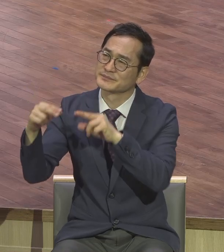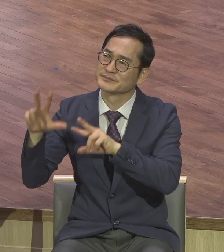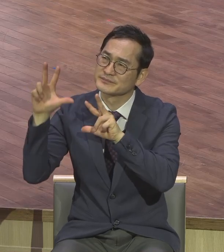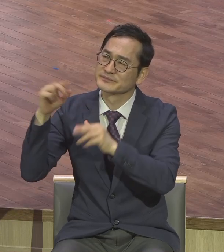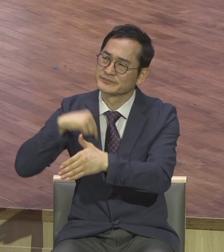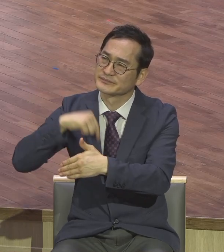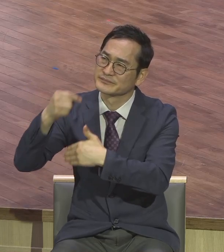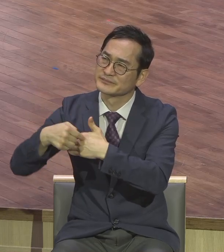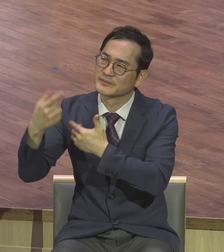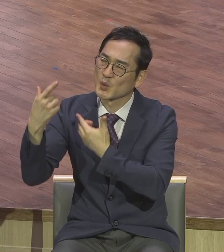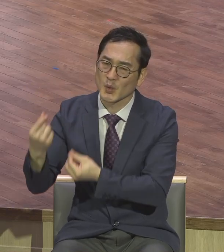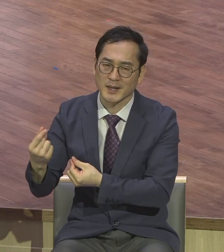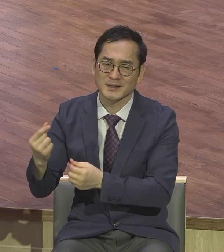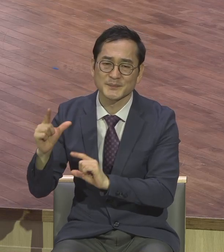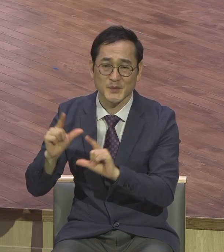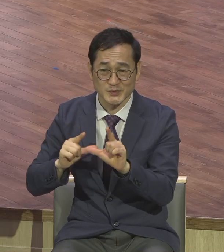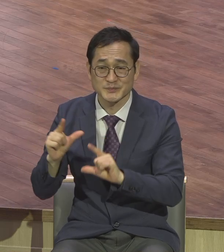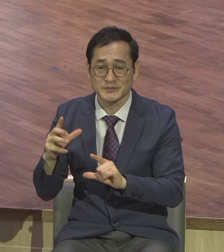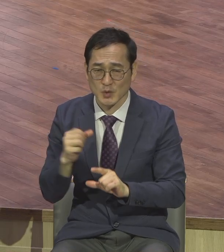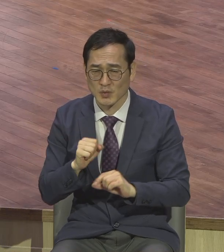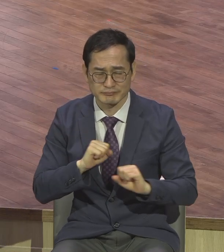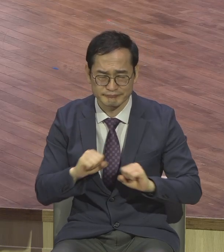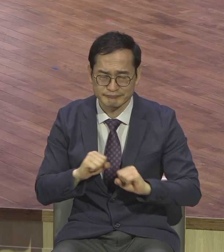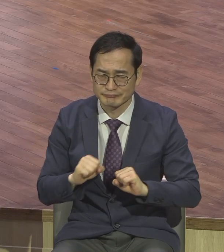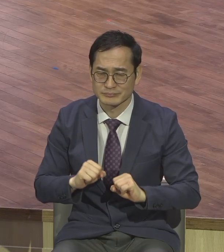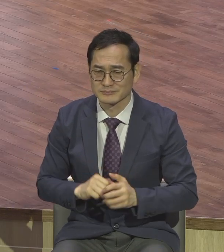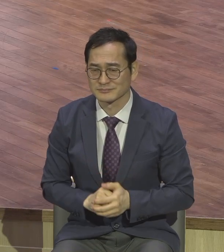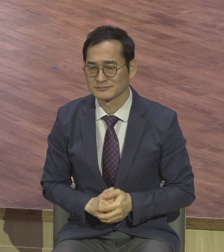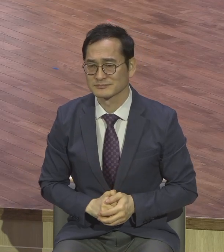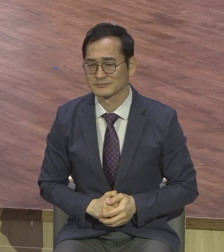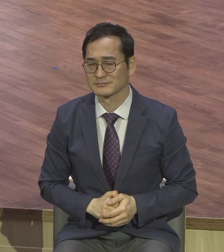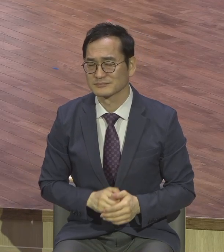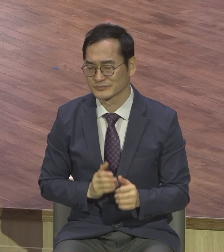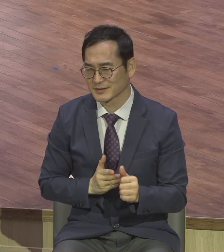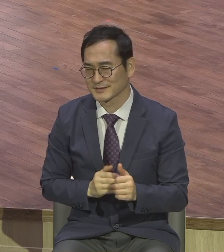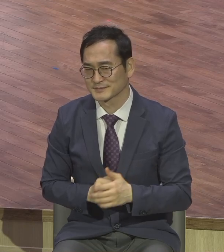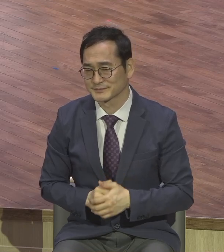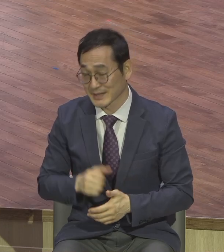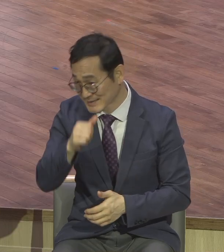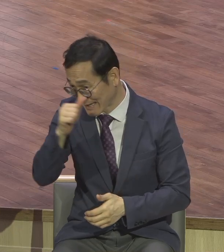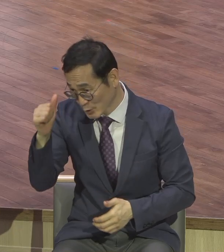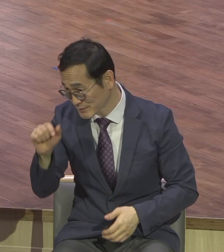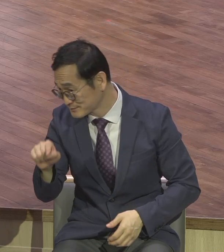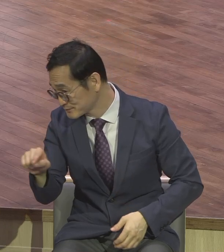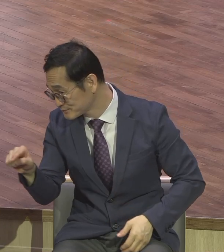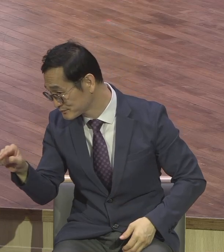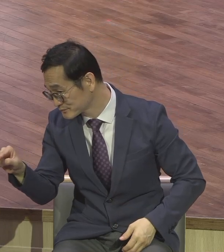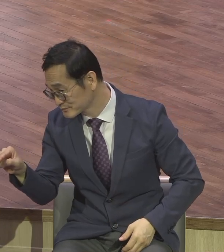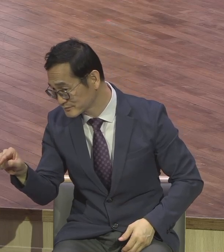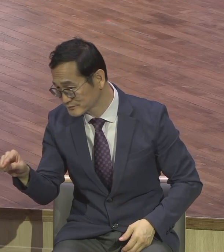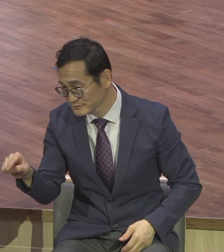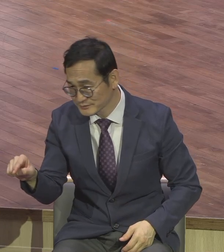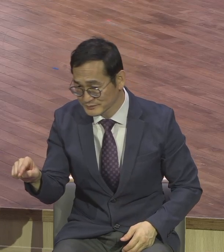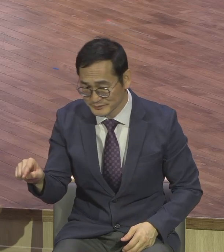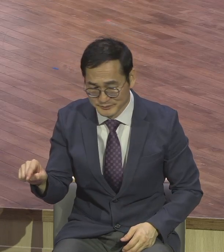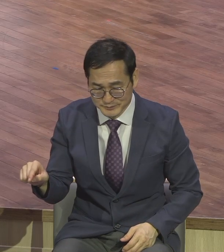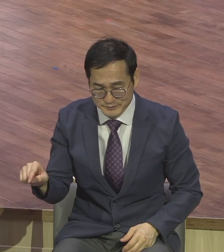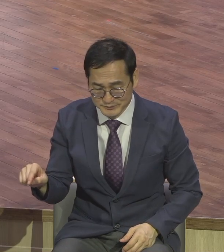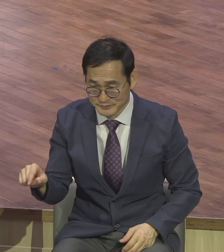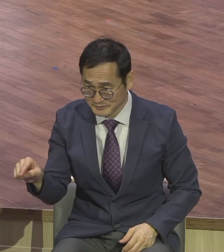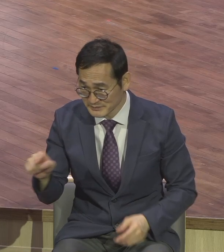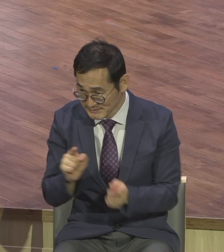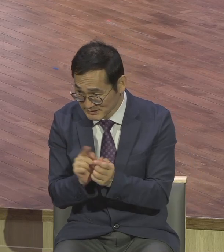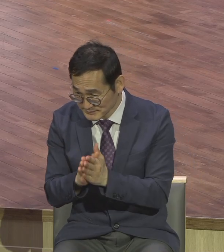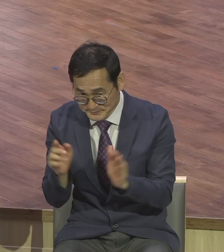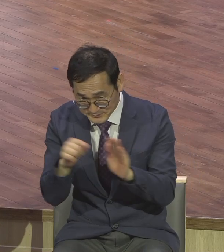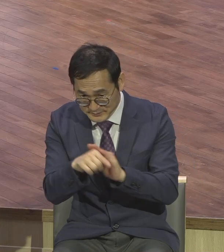물론 우리 장로님들 중에는 교구에 속해가지고 내가 오늘 다 봤거든요. 어느 장로님들은 뭐 제주 장로라 이런 사람들은 현장에서